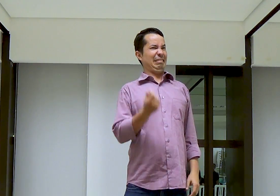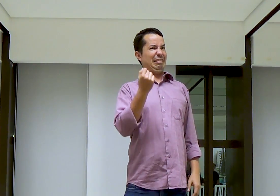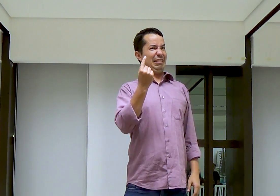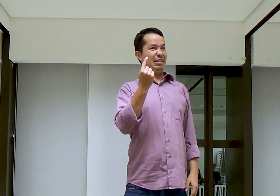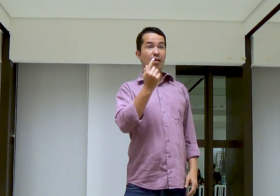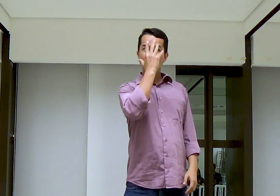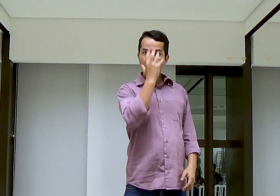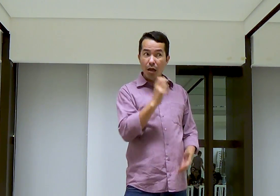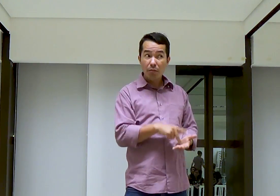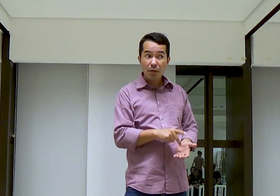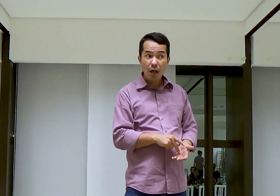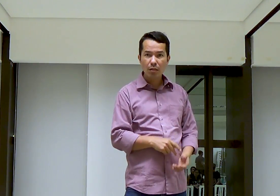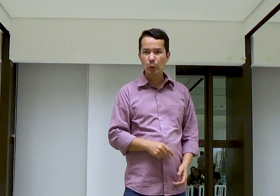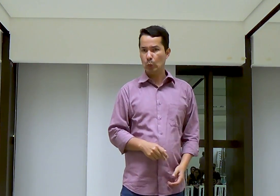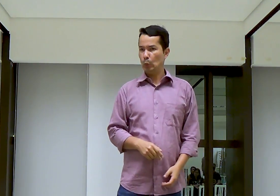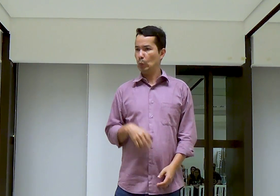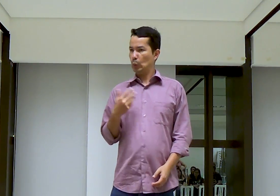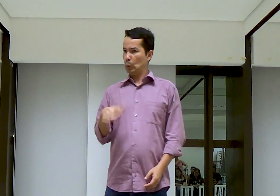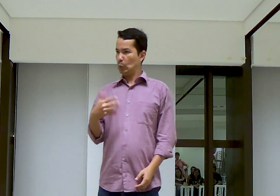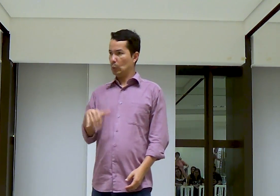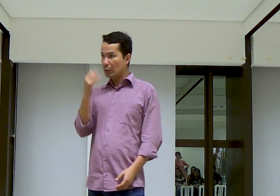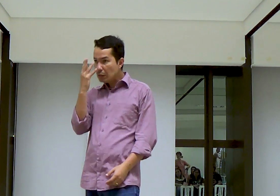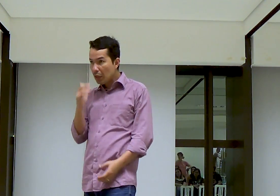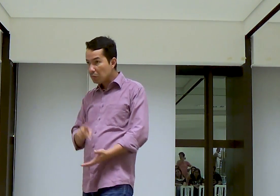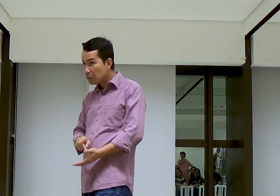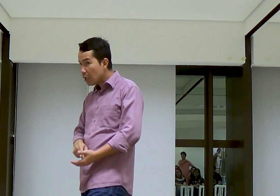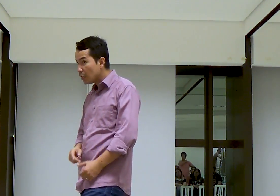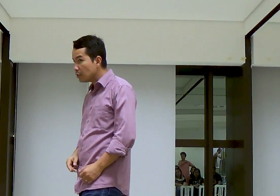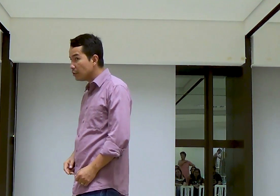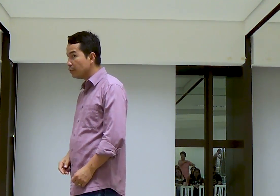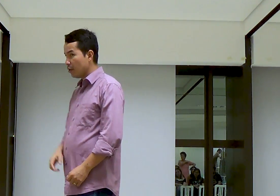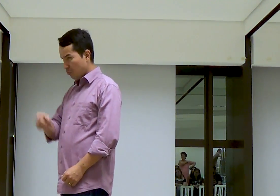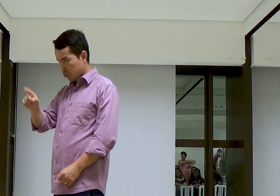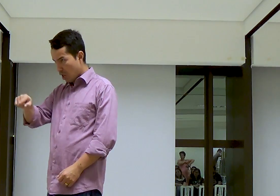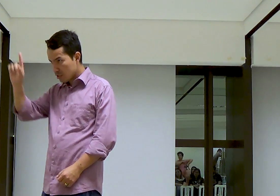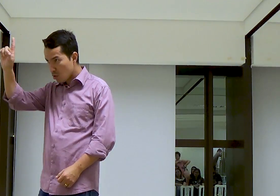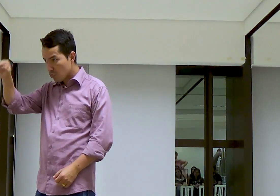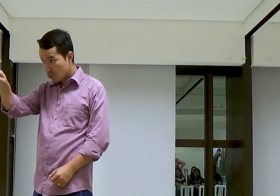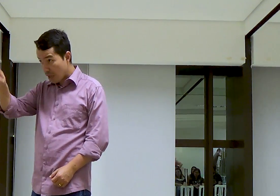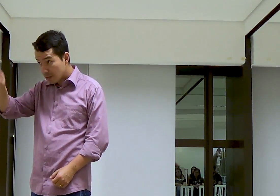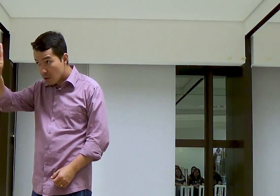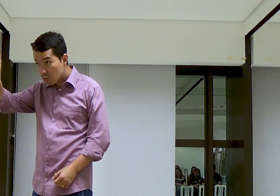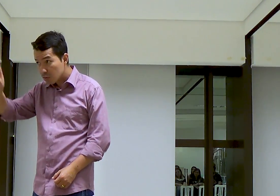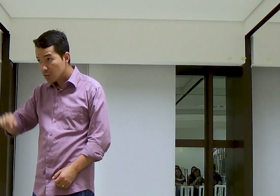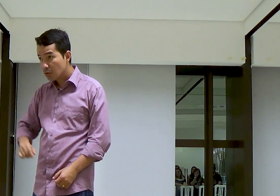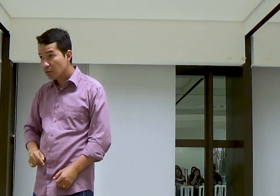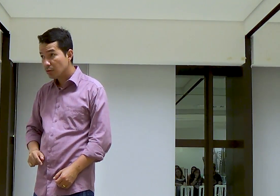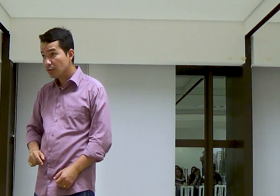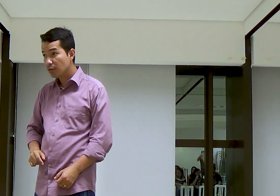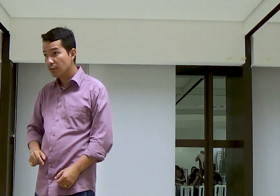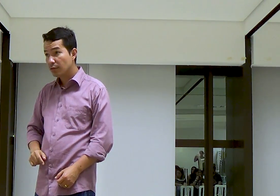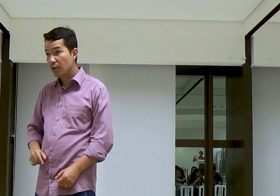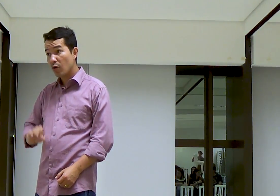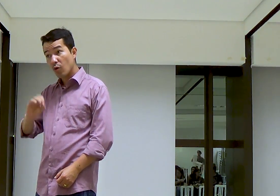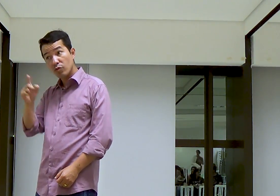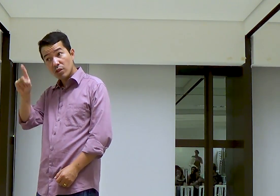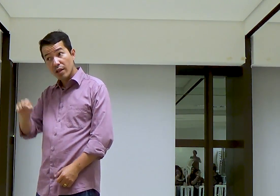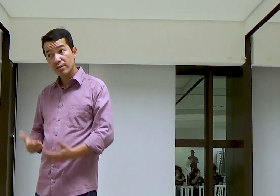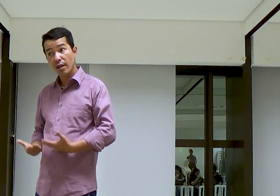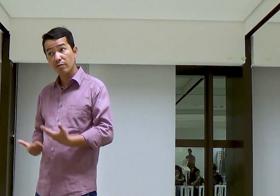julga. Isso é sério, gente. Isso é sério. Isso é bem sério. Você é servo de Deus? Ou